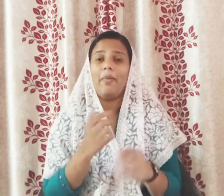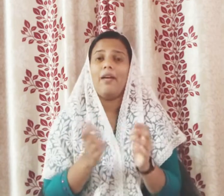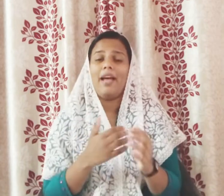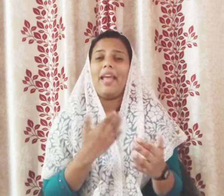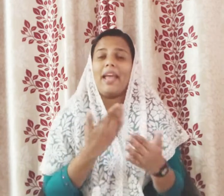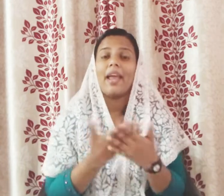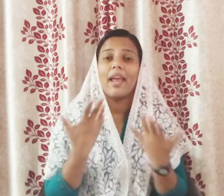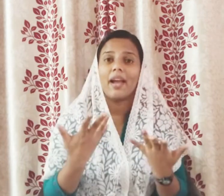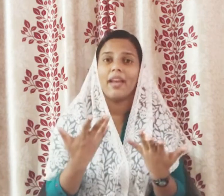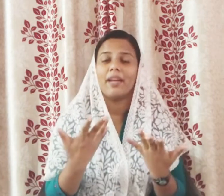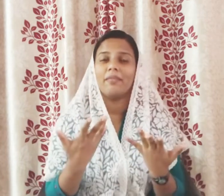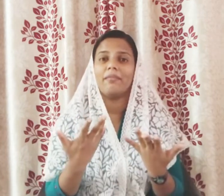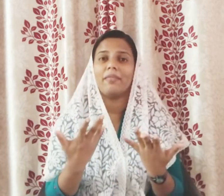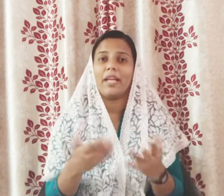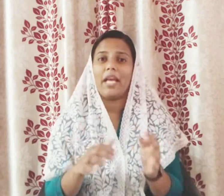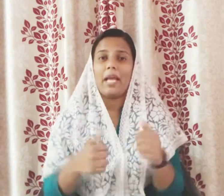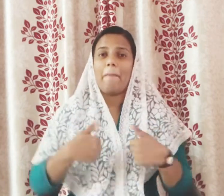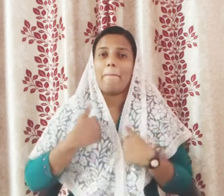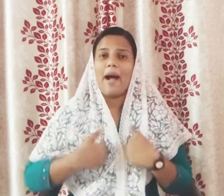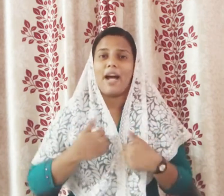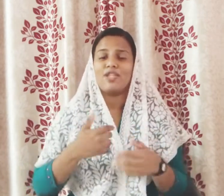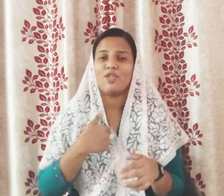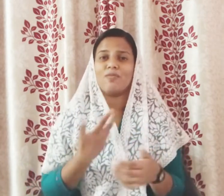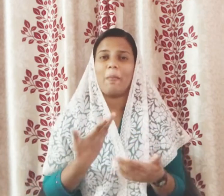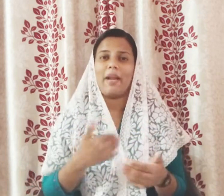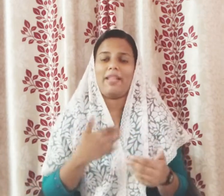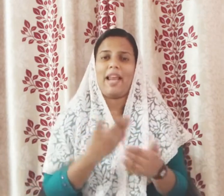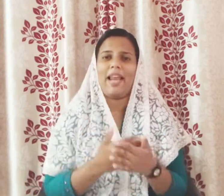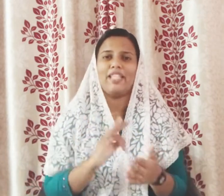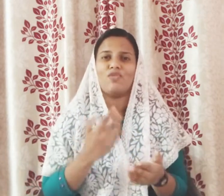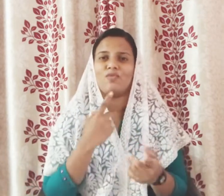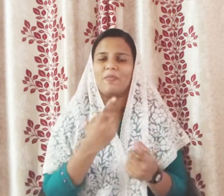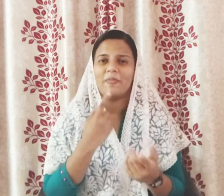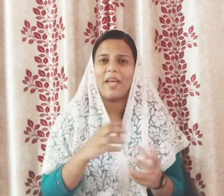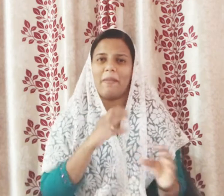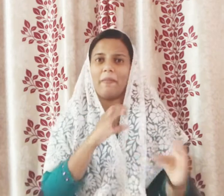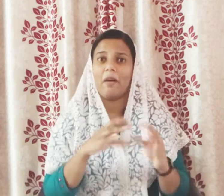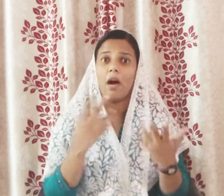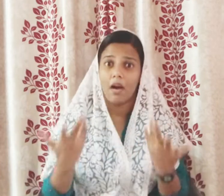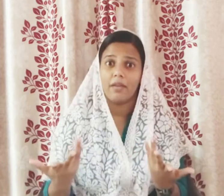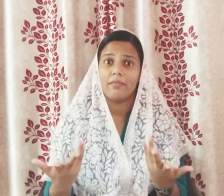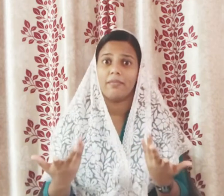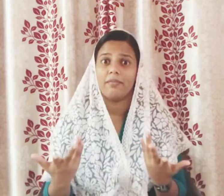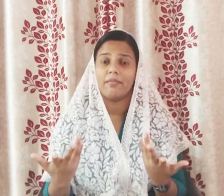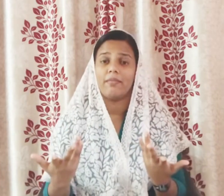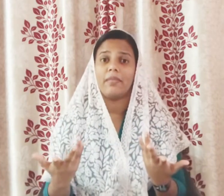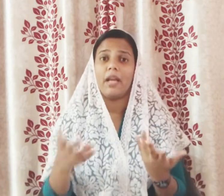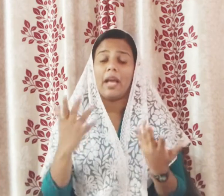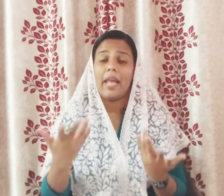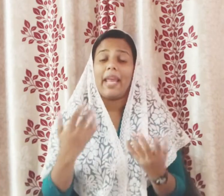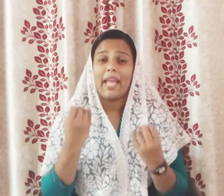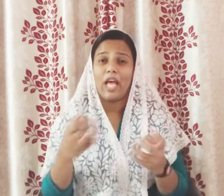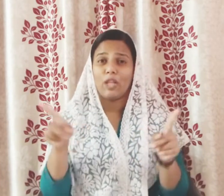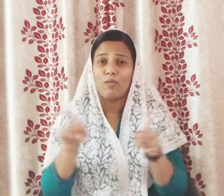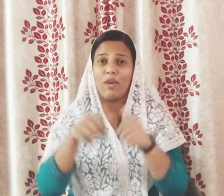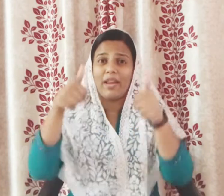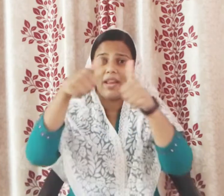പുലർത്തുന്ന സമീപനമായിരിക്കും, ഒരുപക്ഷെ ദൈവദാസന്മാരോട് നമ്മൾ പുലർത്തുന്ന മനോഭാവമായിരിക്കും. എന്തുമായിക്കോട്ടെ, ഇങ്ങനെയുള്ള ആഖാന്മാർ